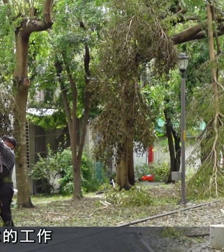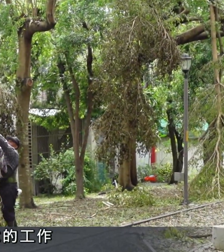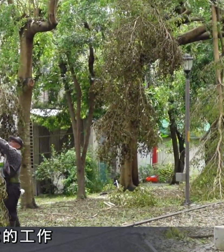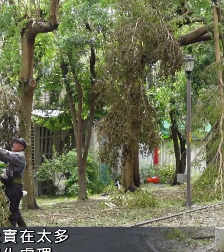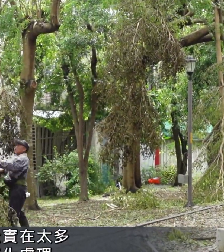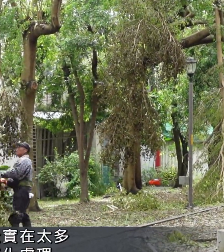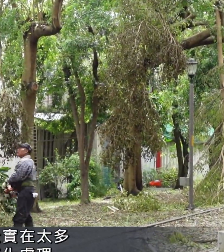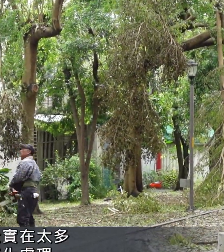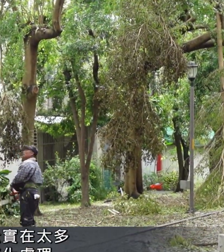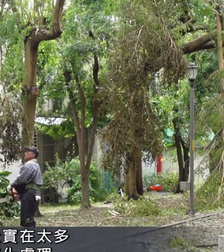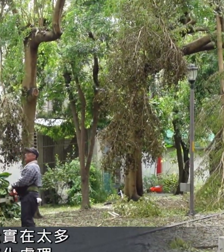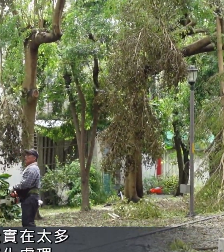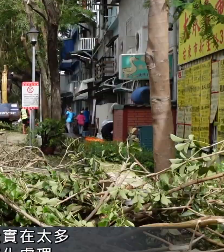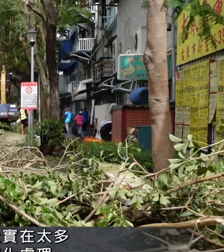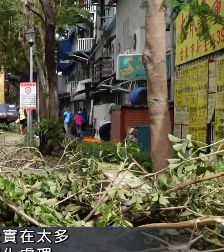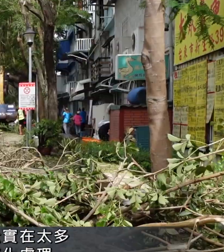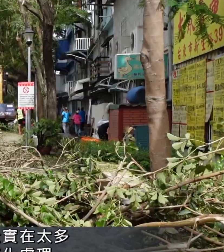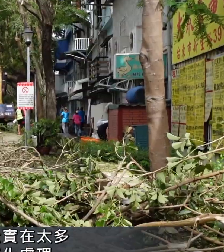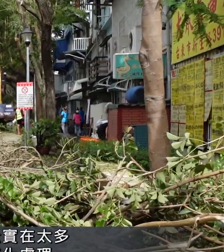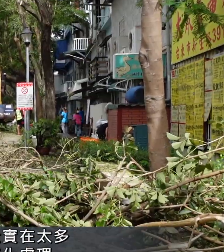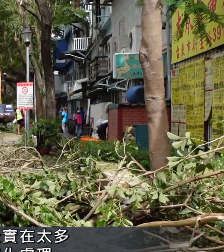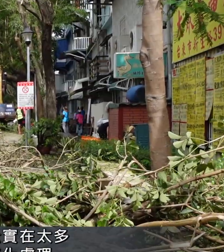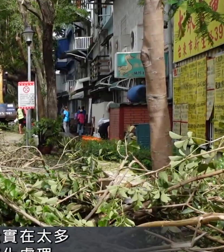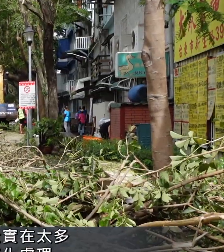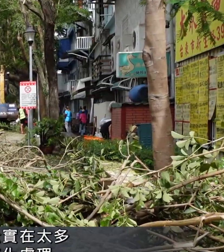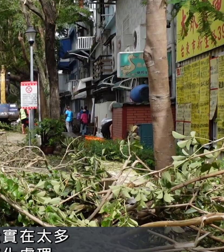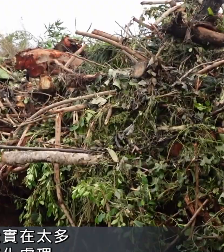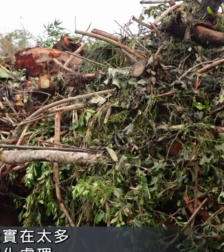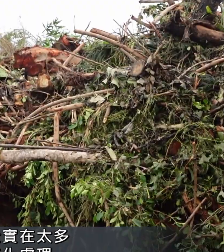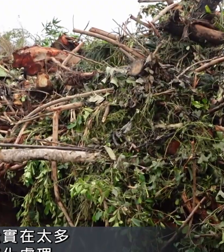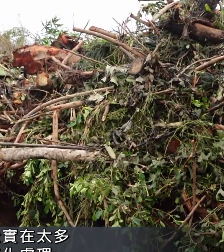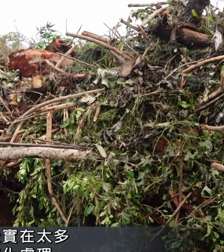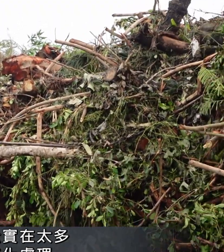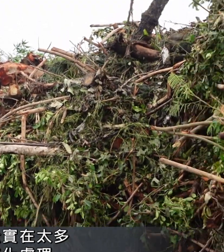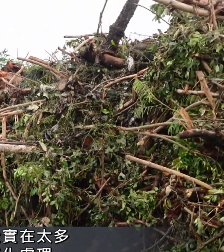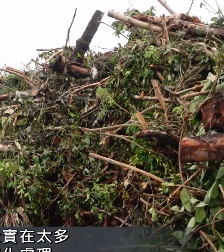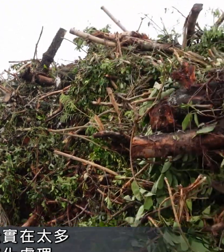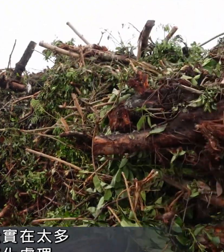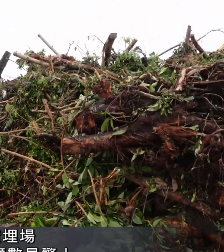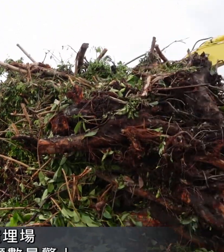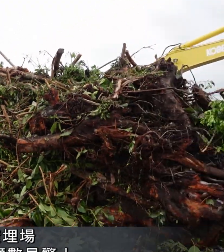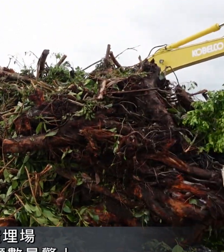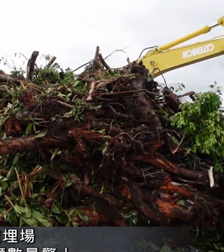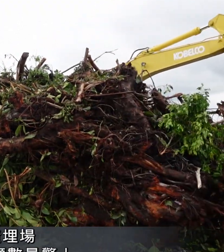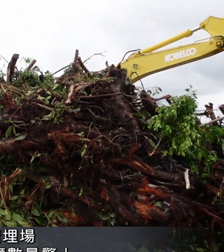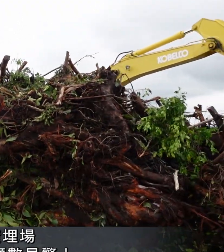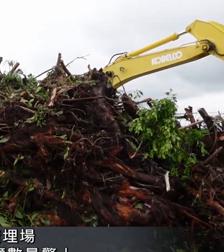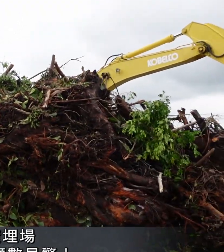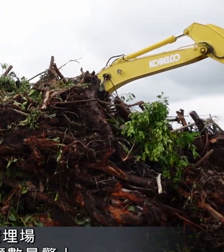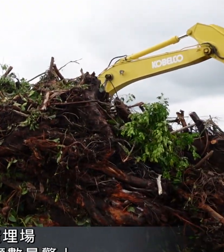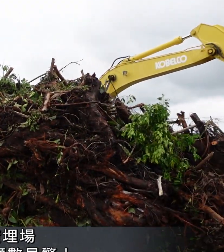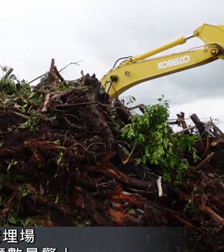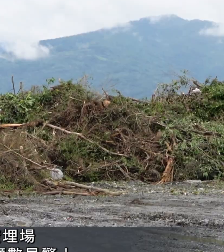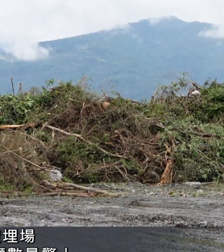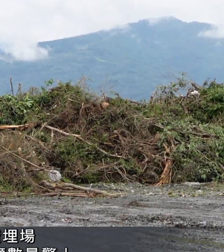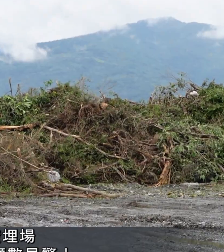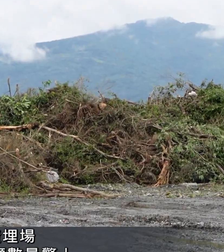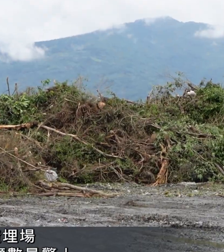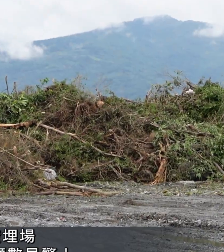于这些树木数量实在太多，尤其是大树无法焚化处理，目前台东市垃圾掩埋场就堆了超过50公吨，